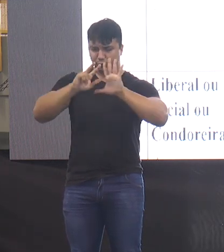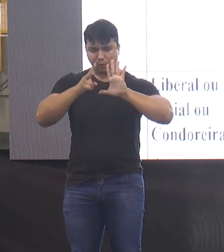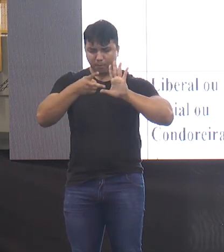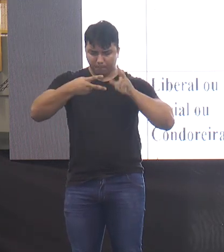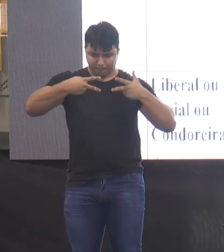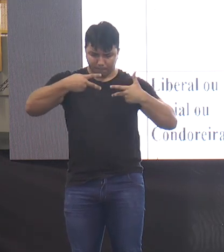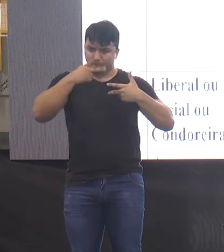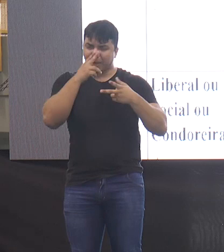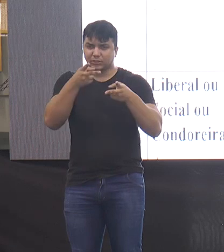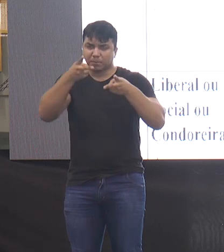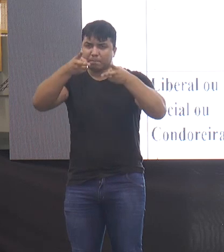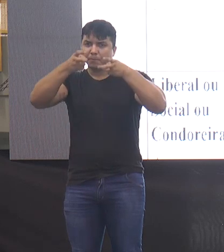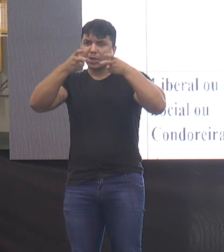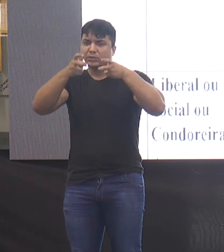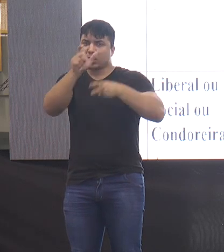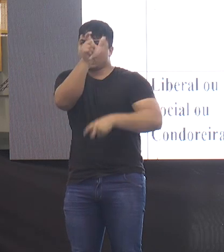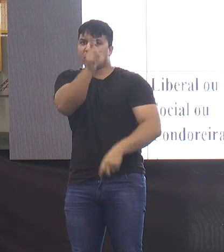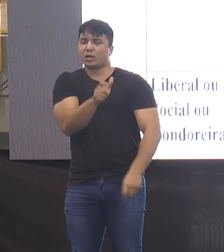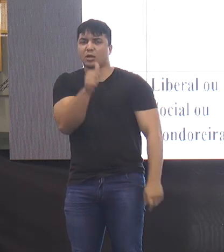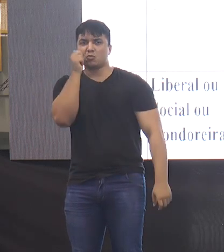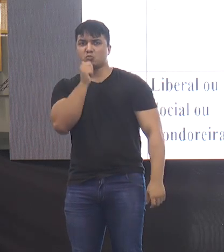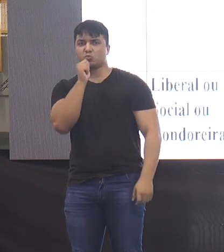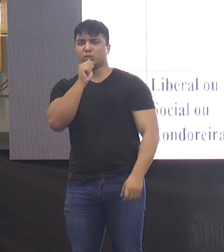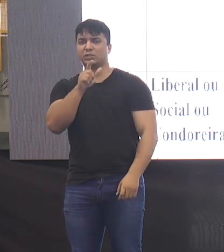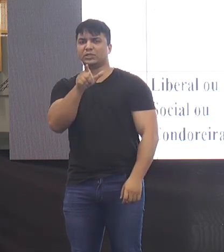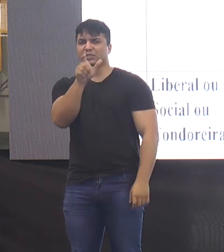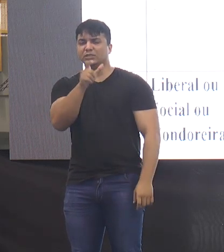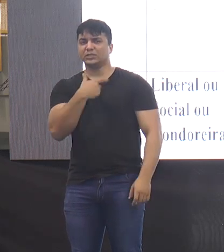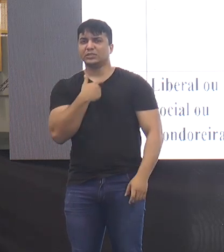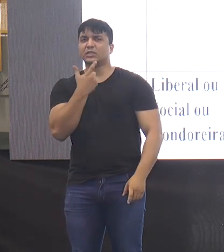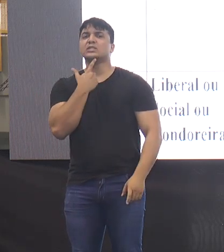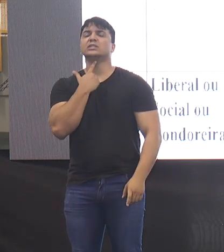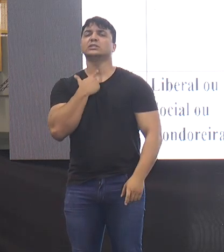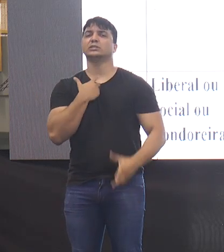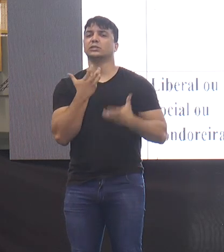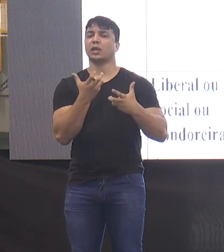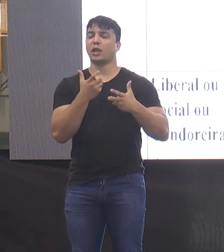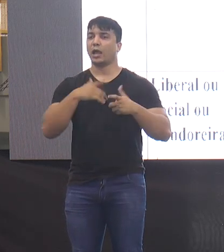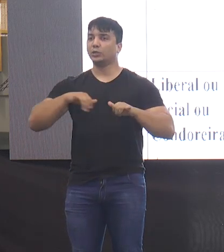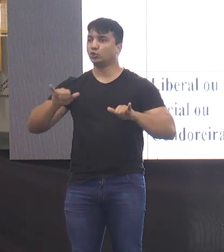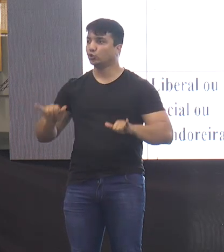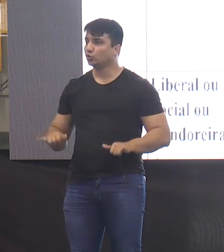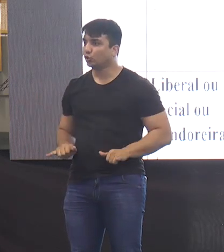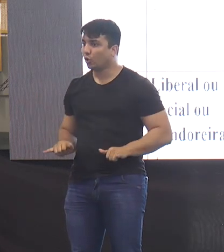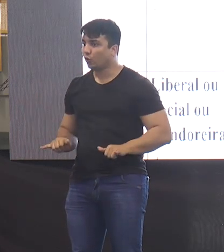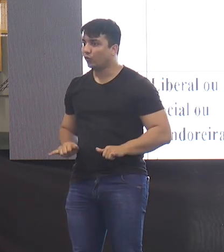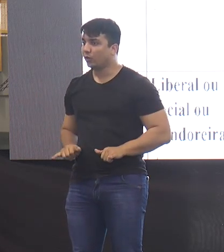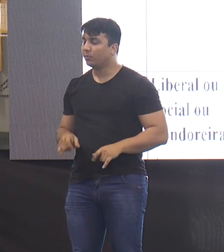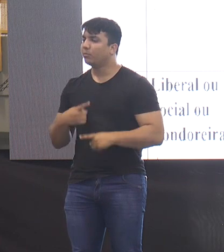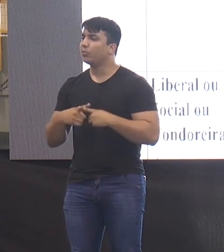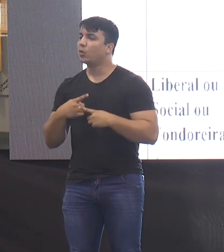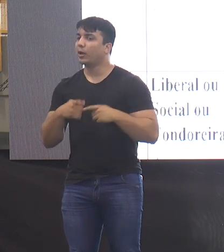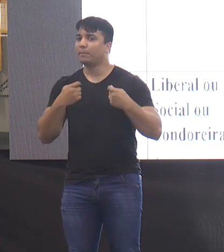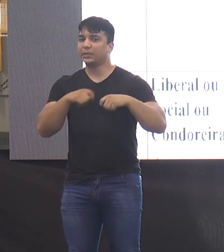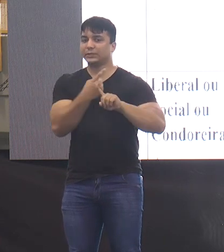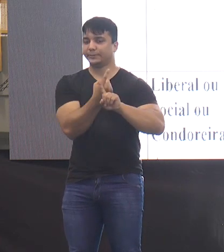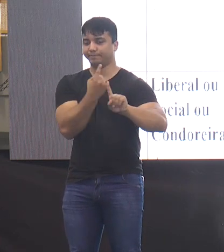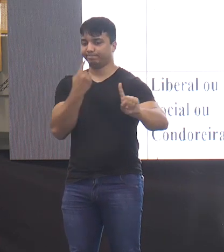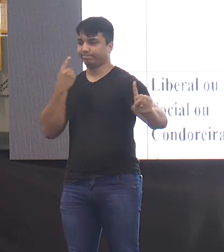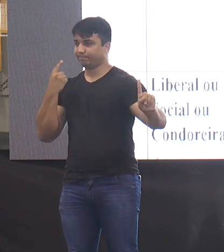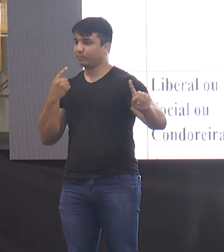perceber desejando a mulher amada, ele sofre. Ele sofre e precisa se afastar